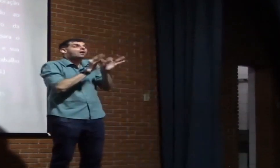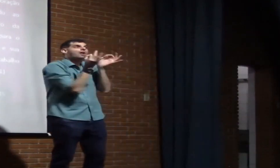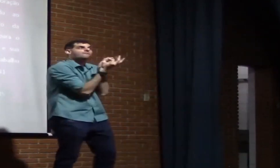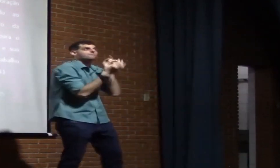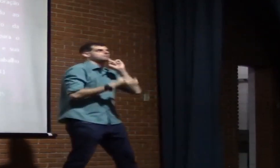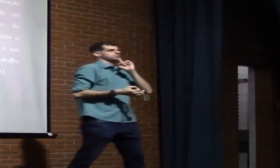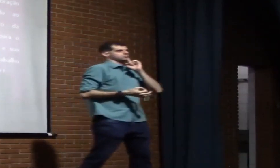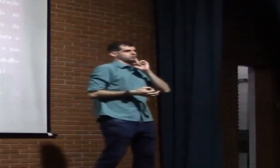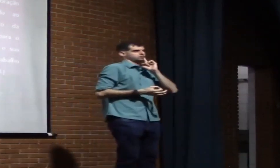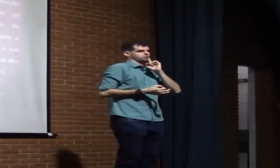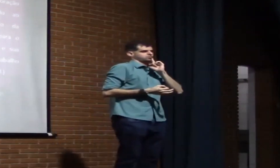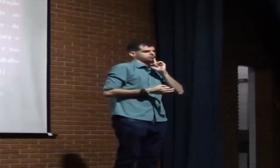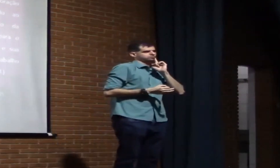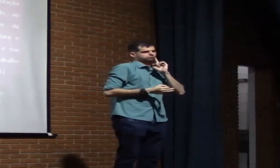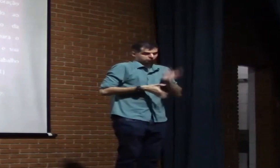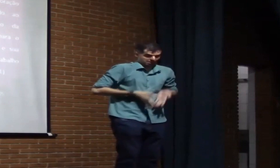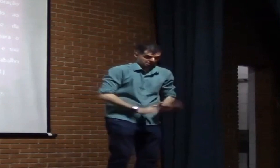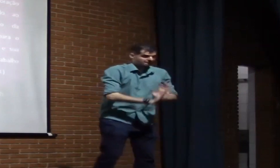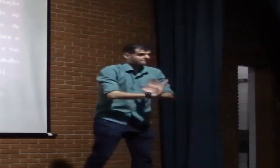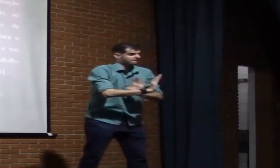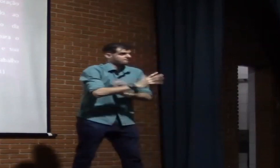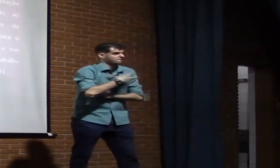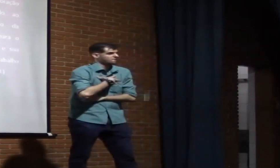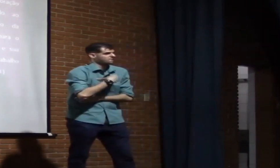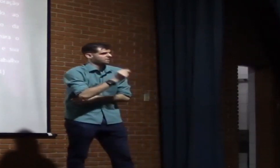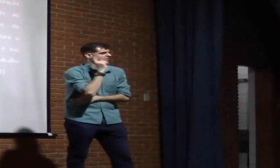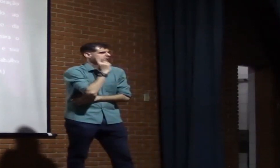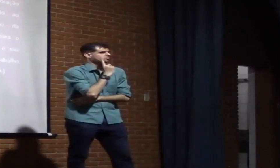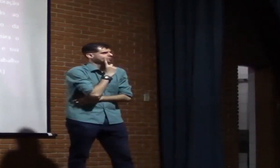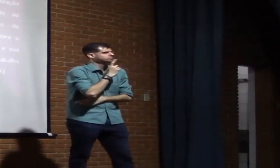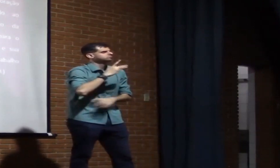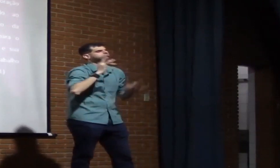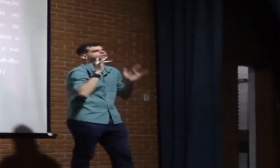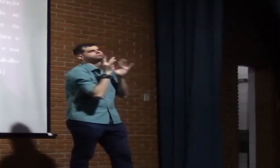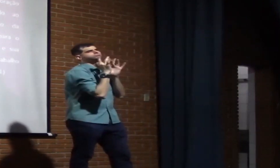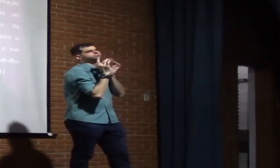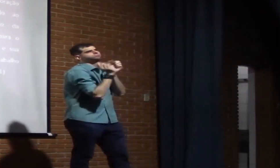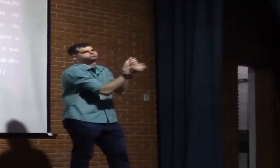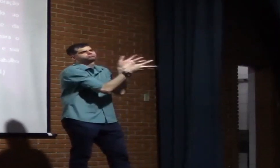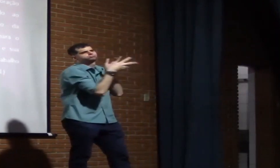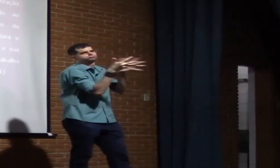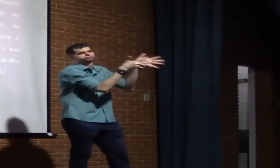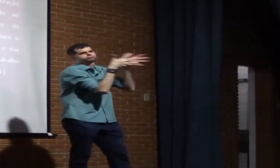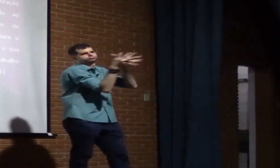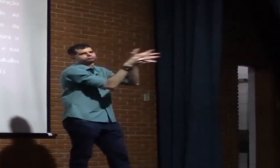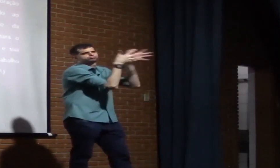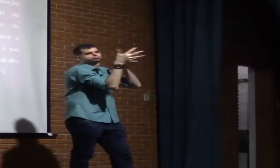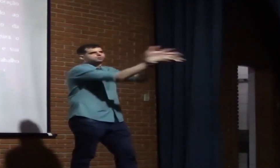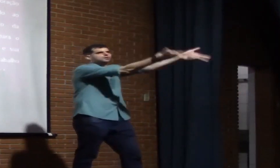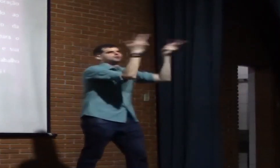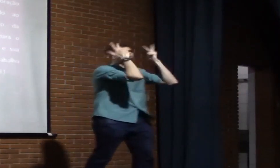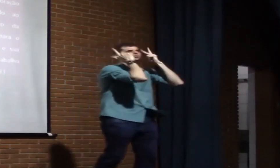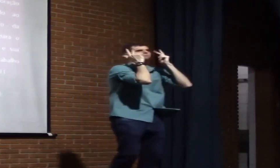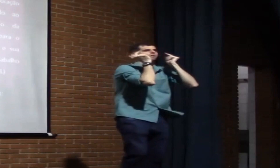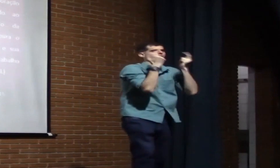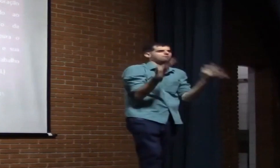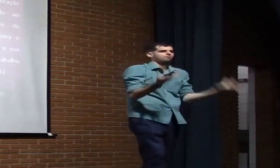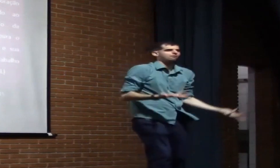também. A família, ela, se tiver um filho como uma família, os pais surdos, né, tiver um